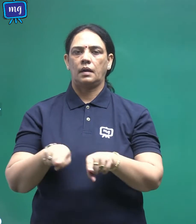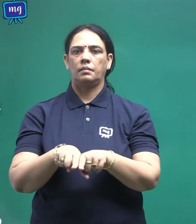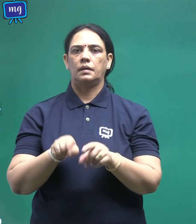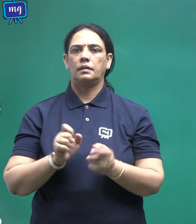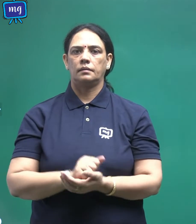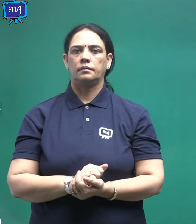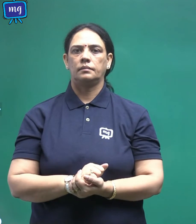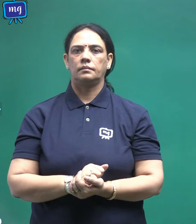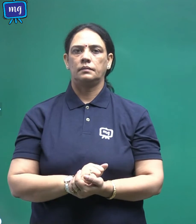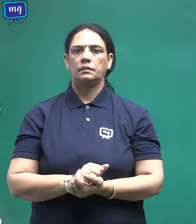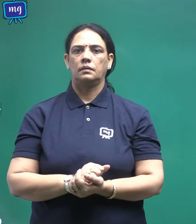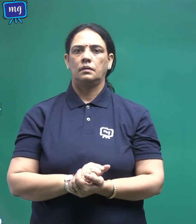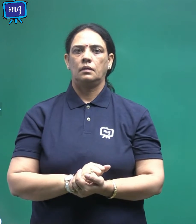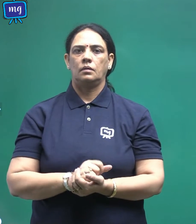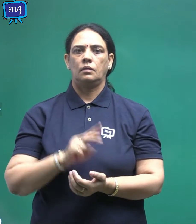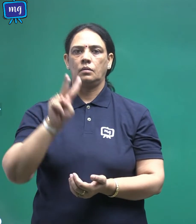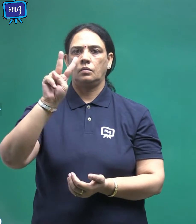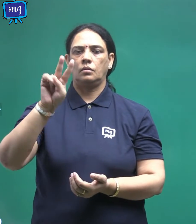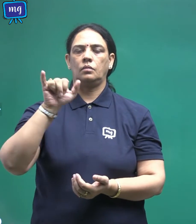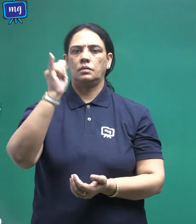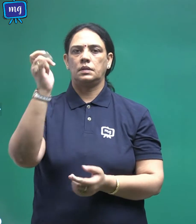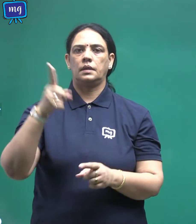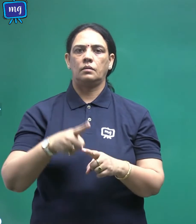बराबर 26 गुणा